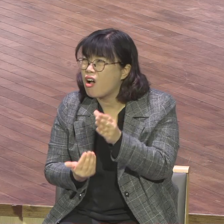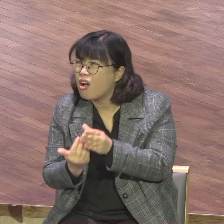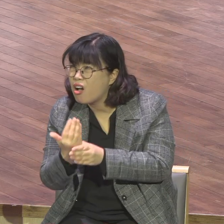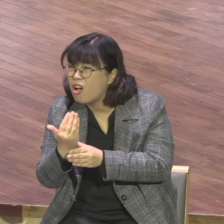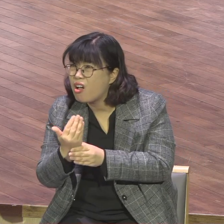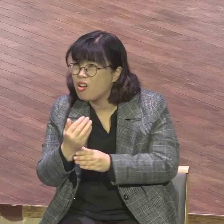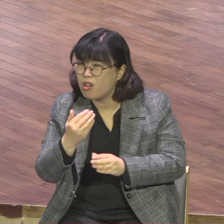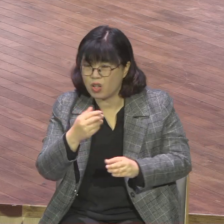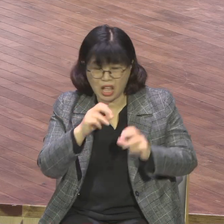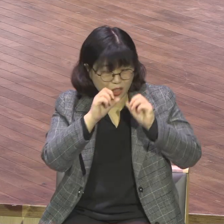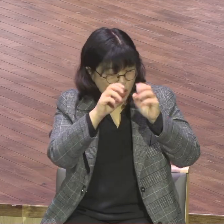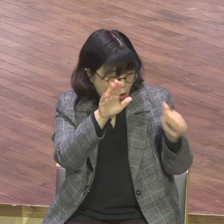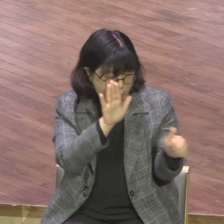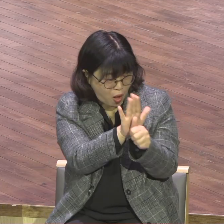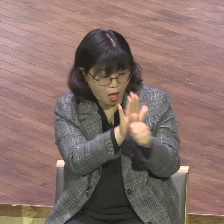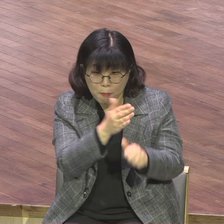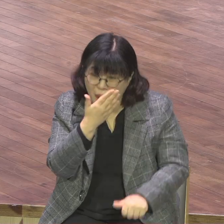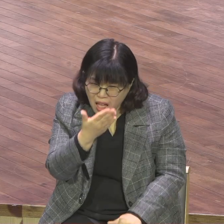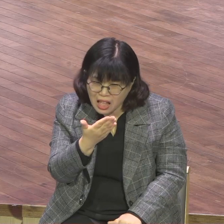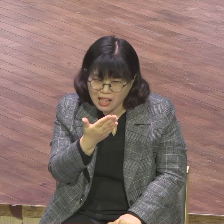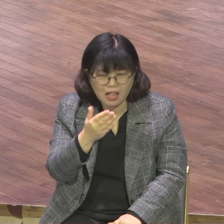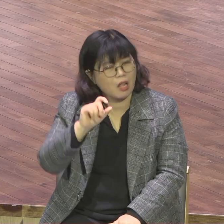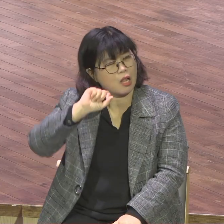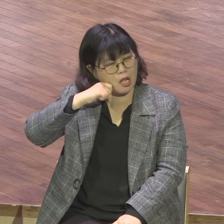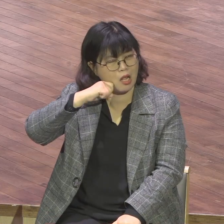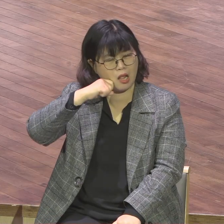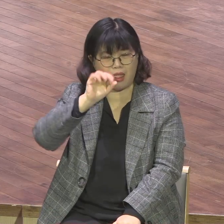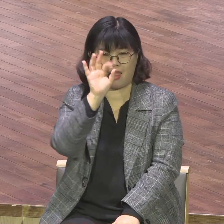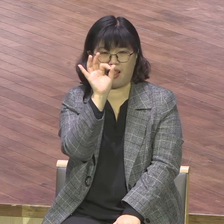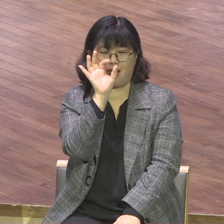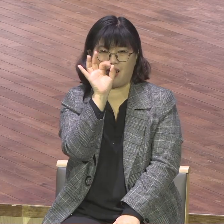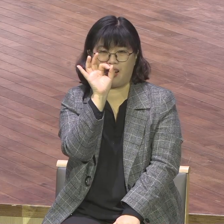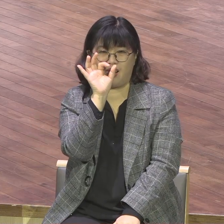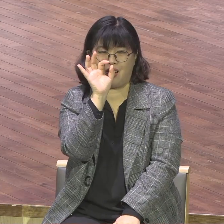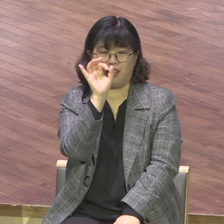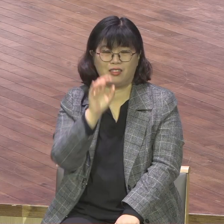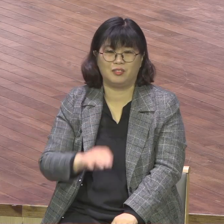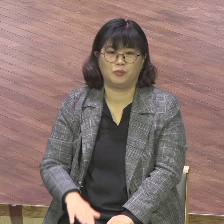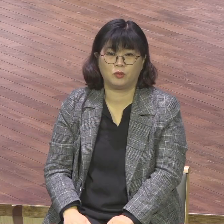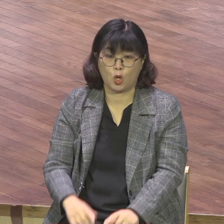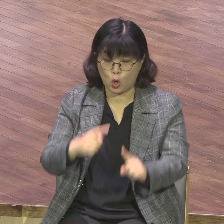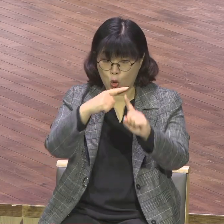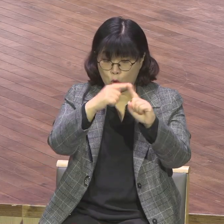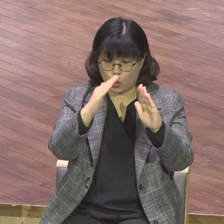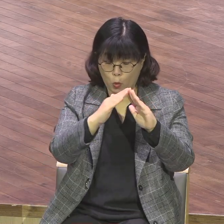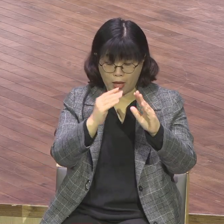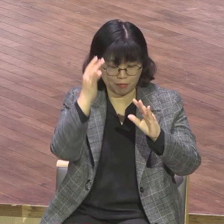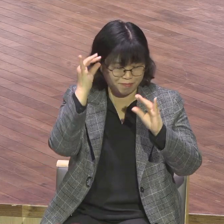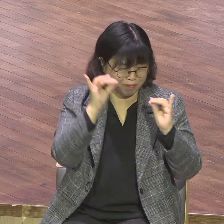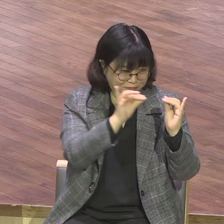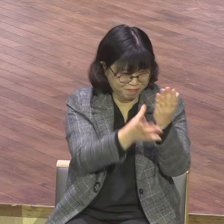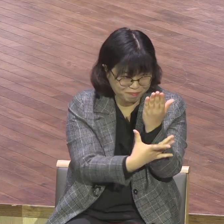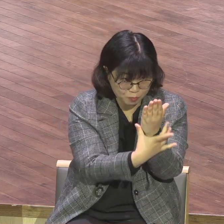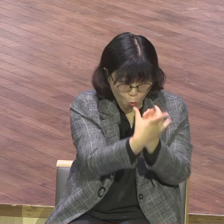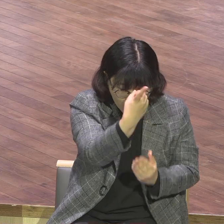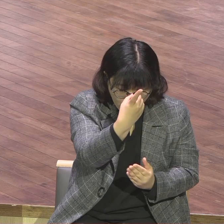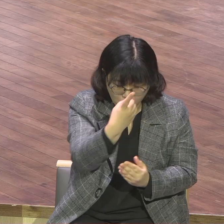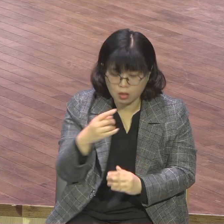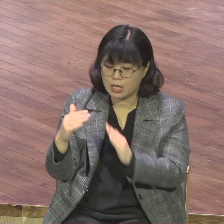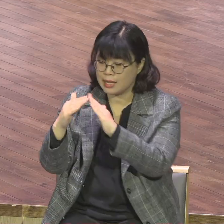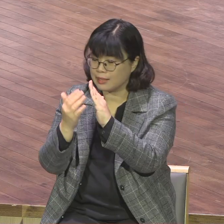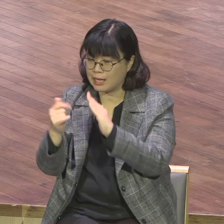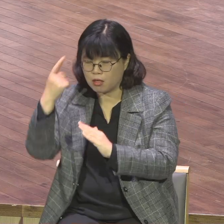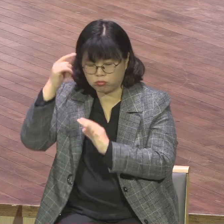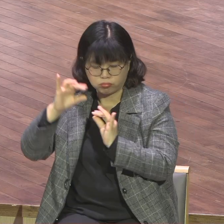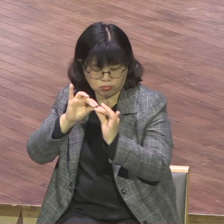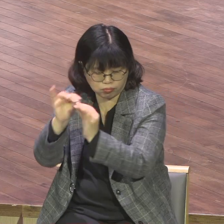교회뿐만 아니에요. 가정이 언약으로 원리스가 될 때 237 선교의 강한 추진력을